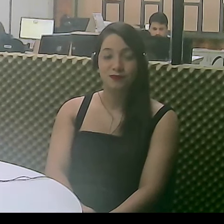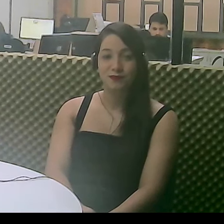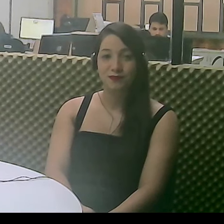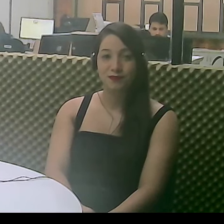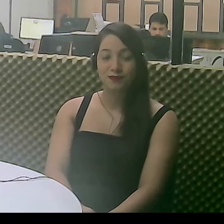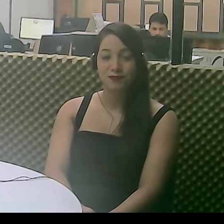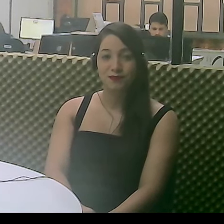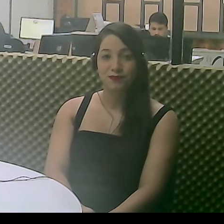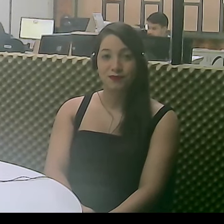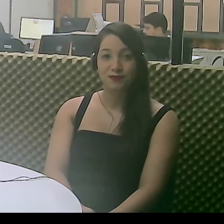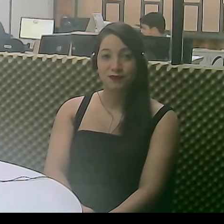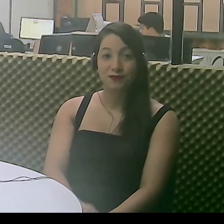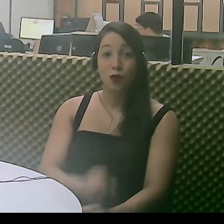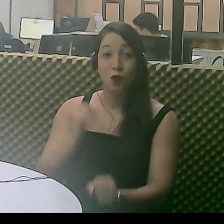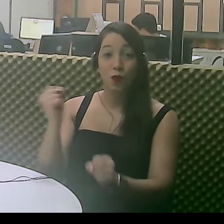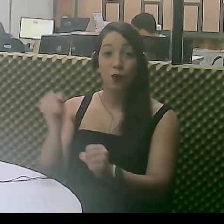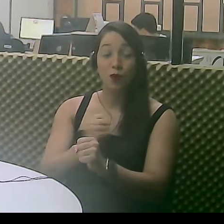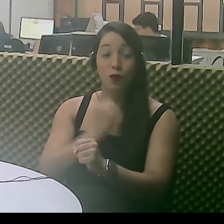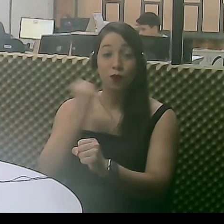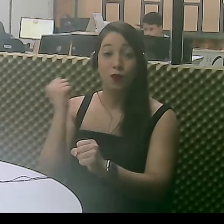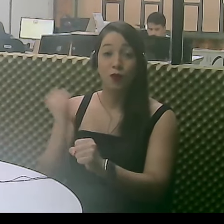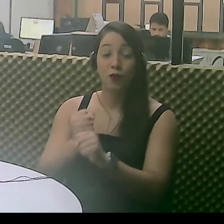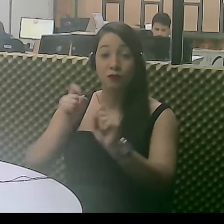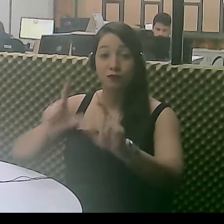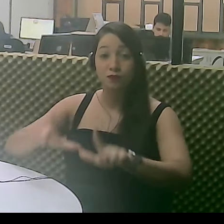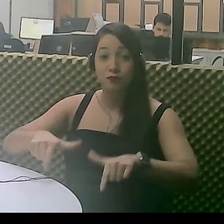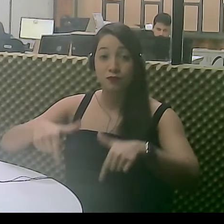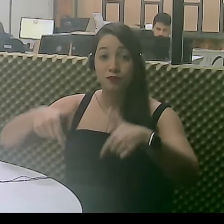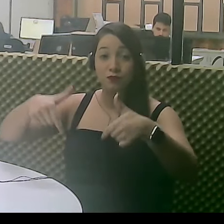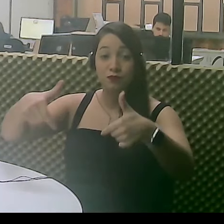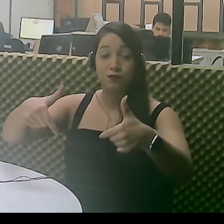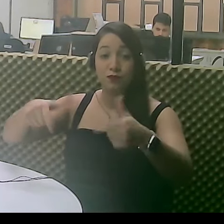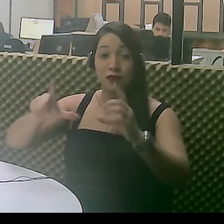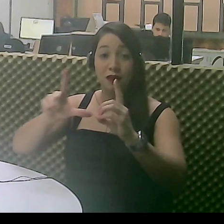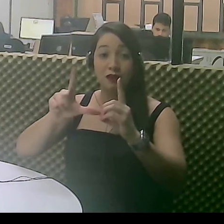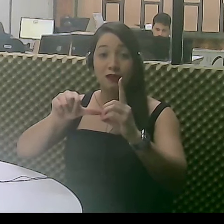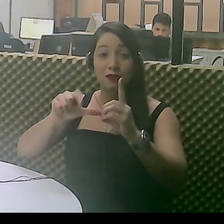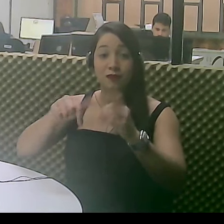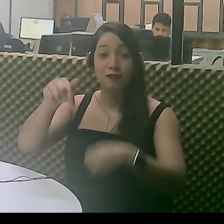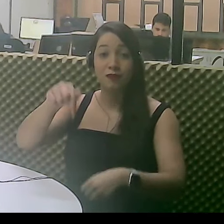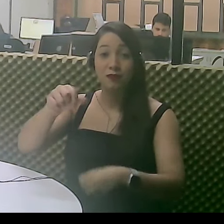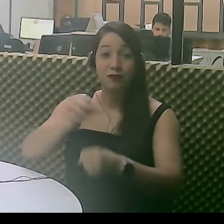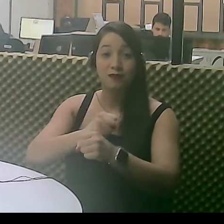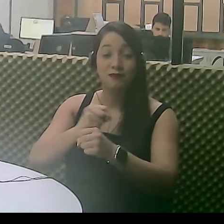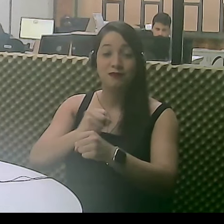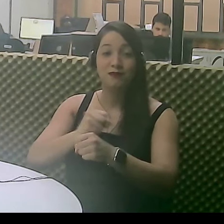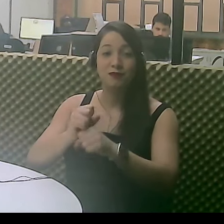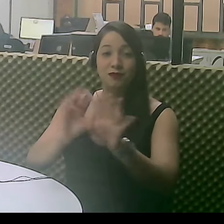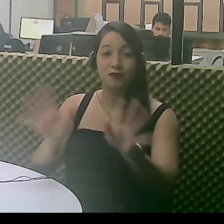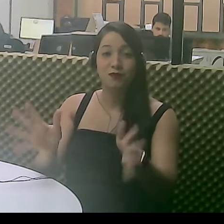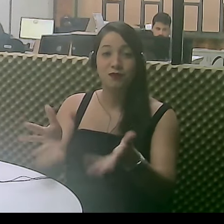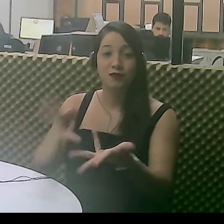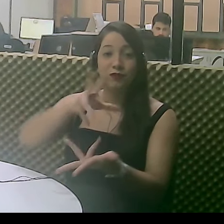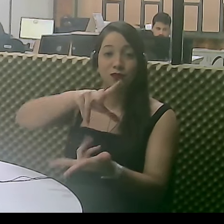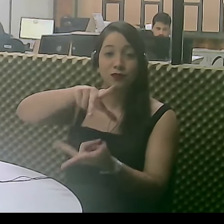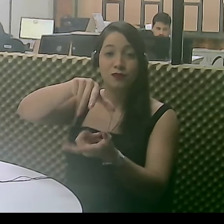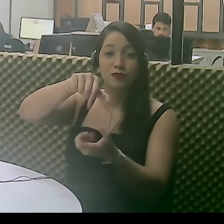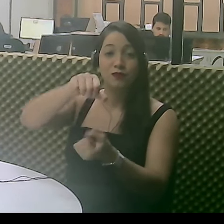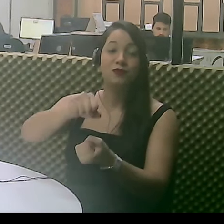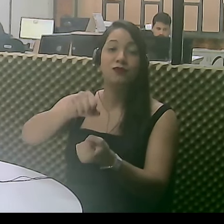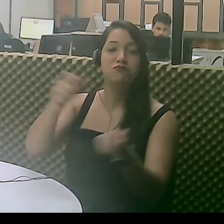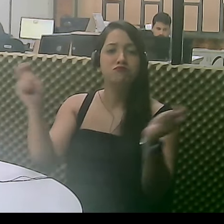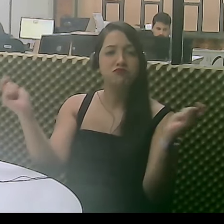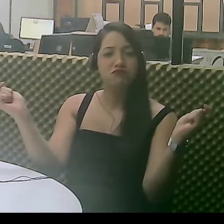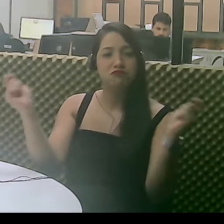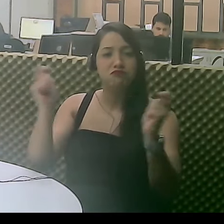1739 as obras e ações desenvolvidas pelo demai neste ano priorizaram promoção da sustentabilidade